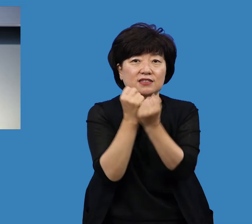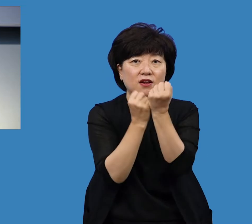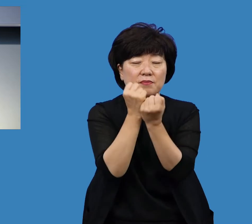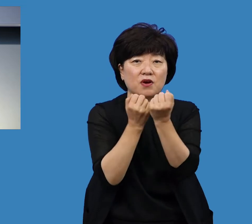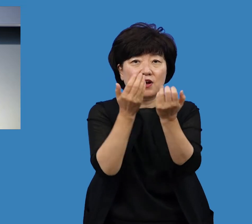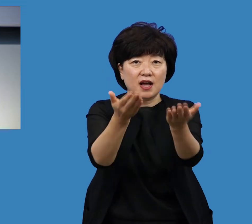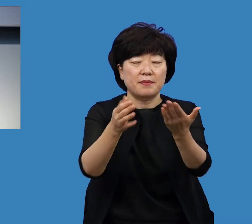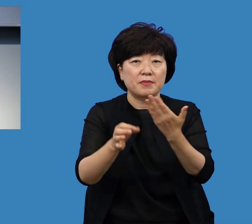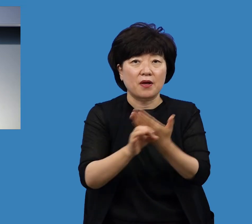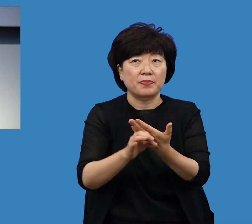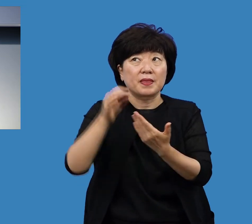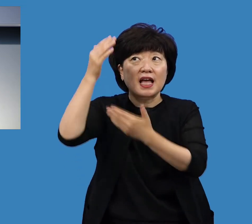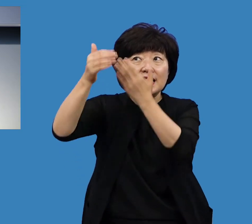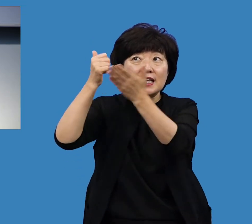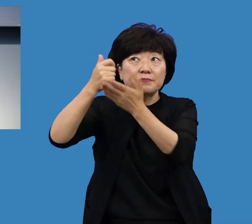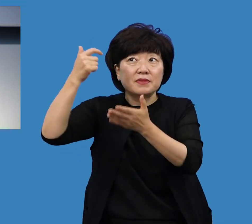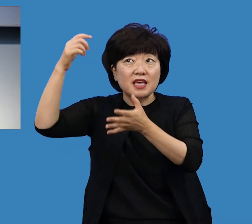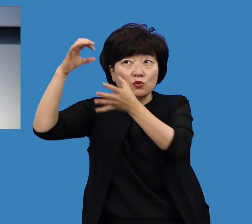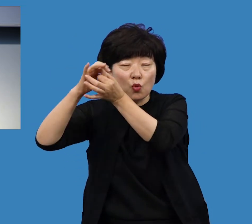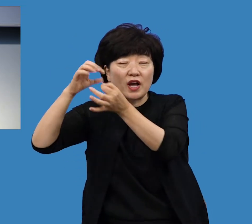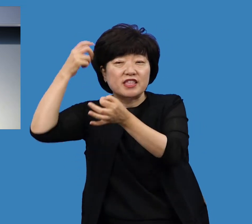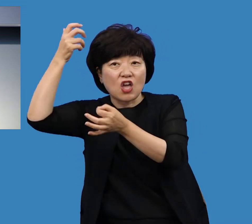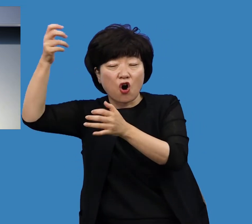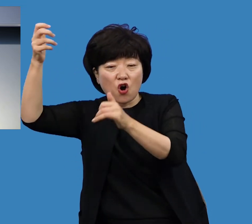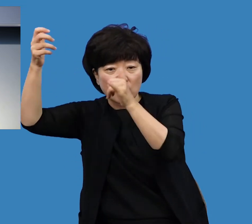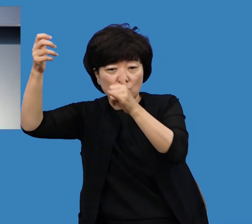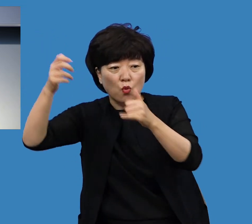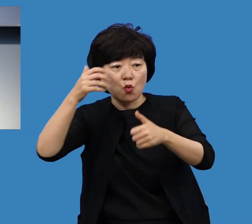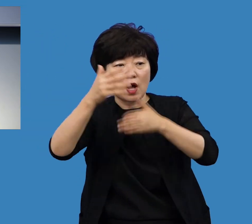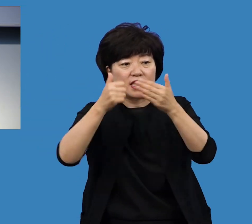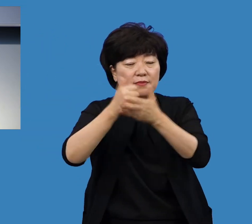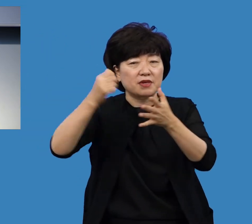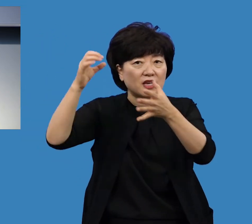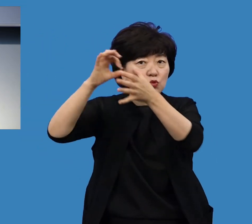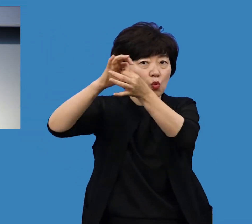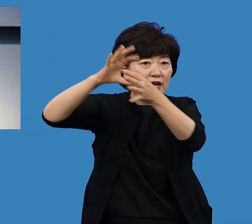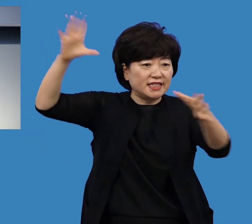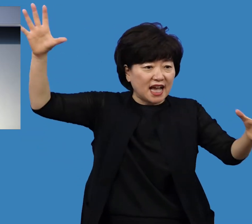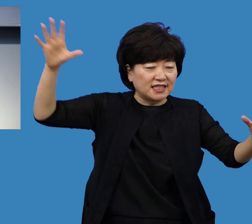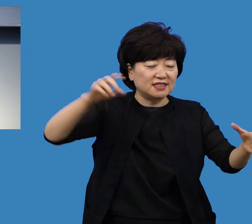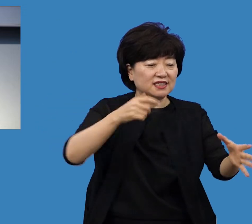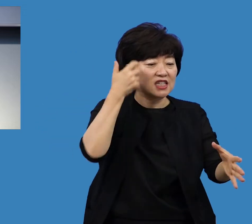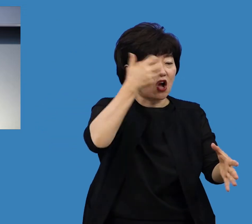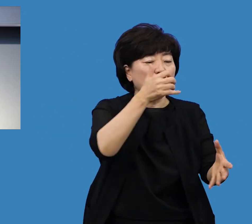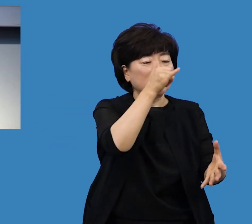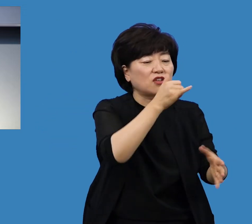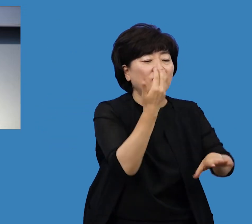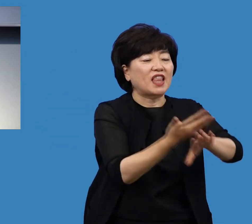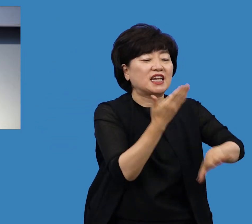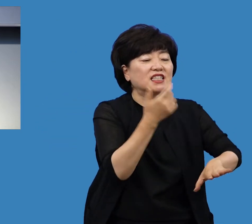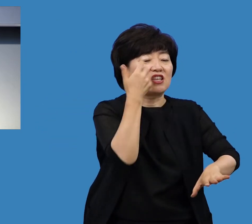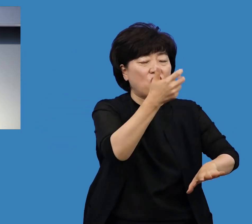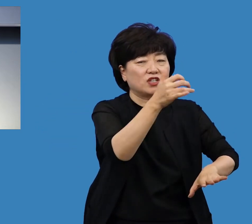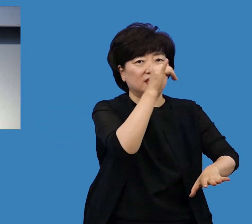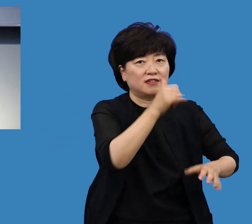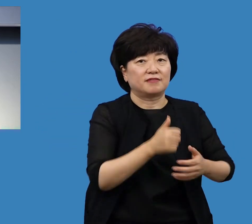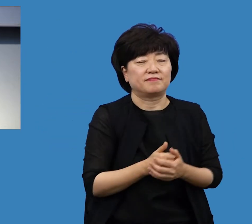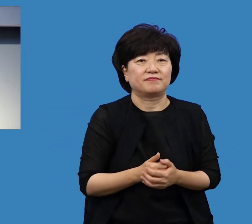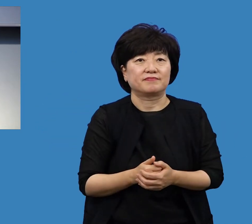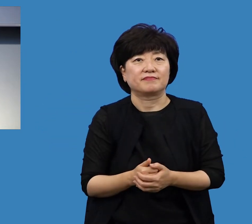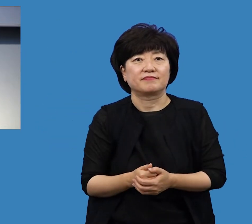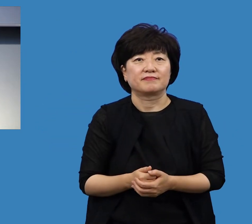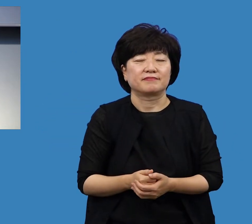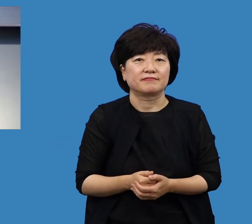얘기하면 하나님께 속한 영이 있고 하나님께 속하지 않은 영도 있다는 거죠. 다른 영이 있다는 거예요. 또 요한일서 4장